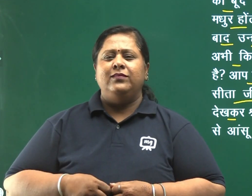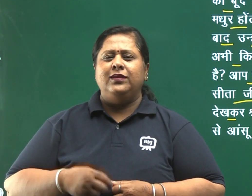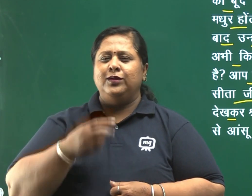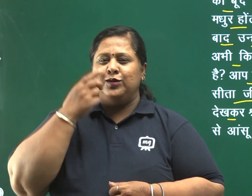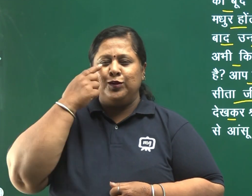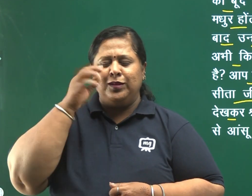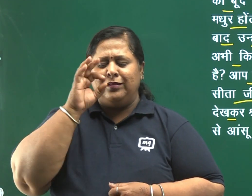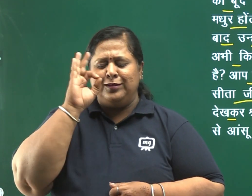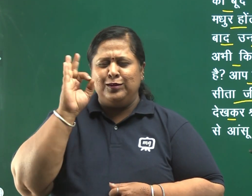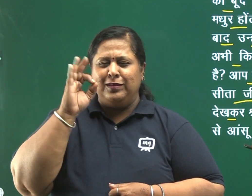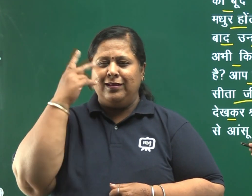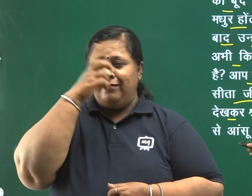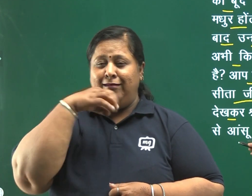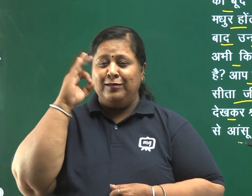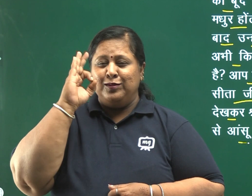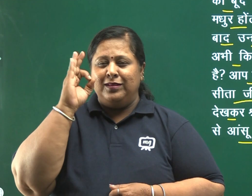सुंदर आंखों से